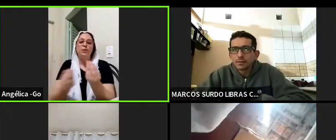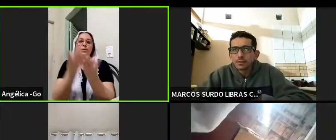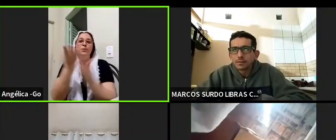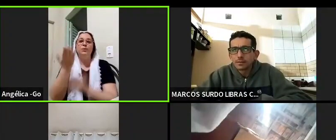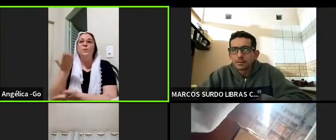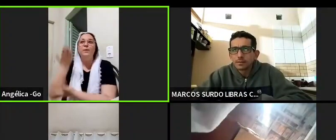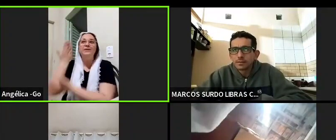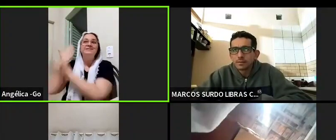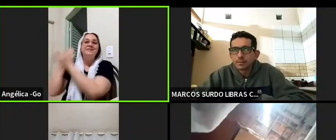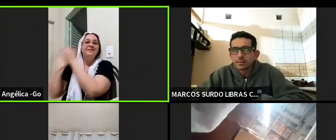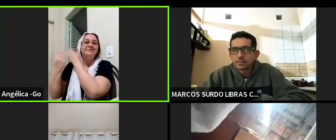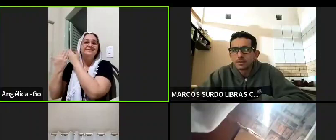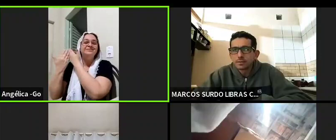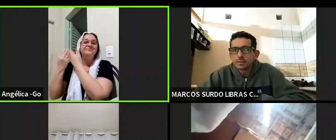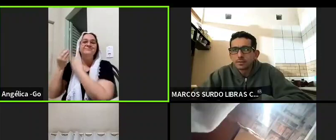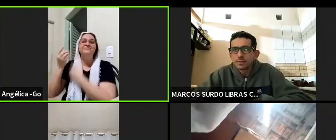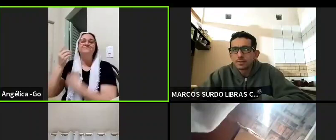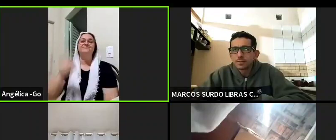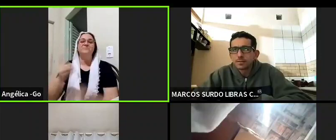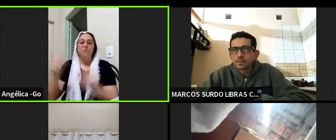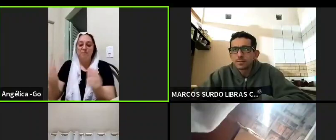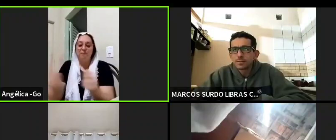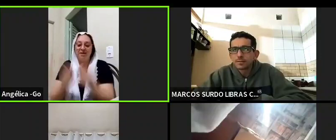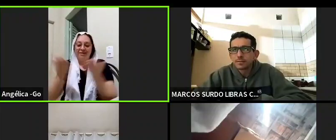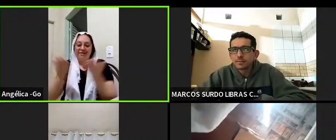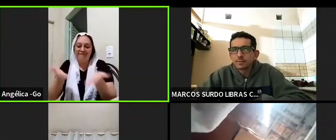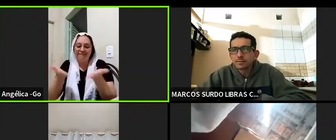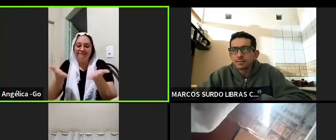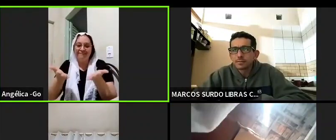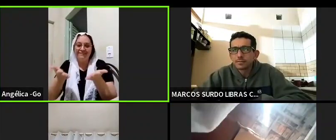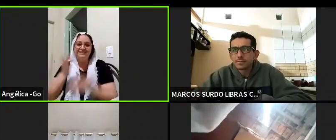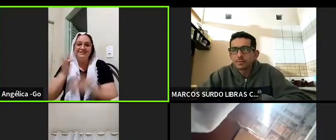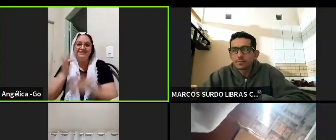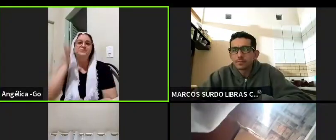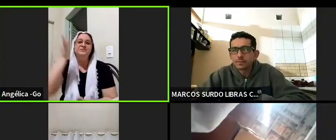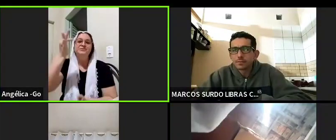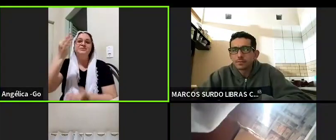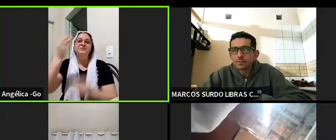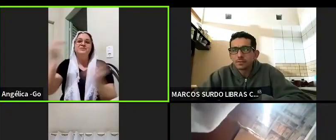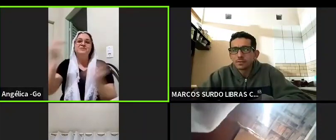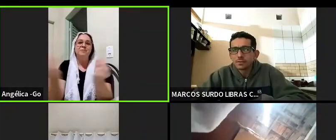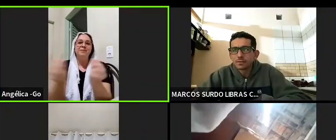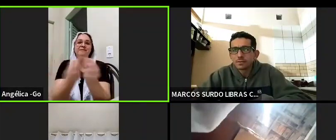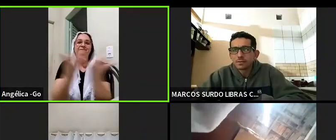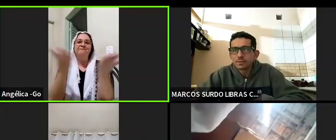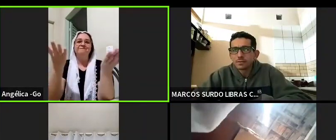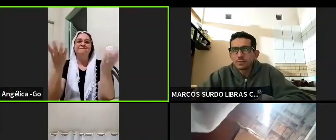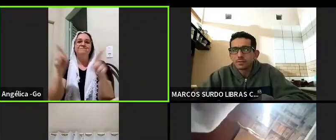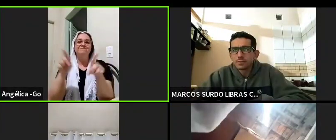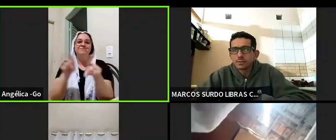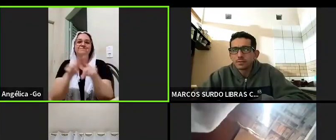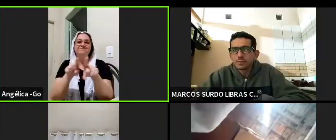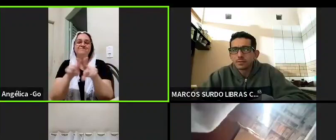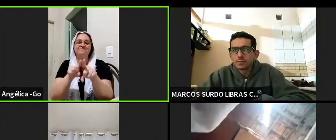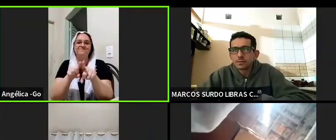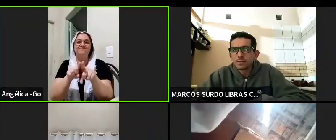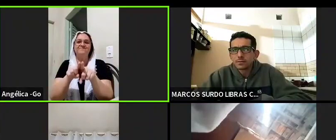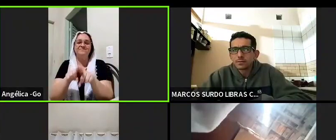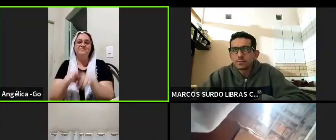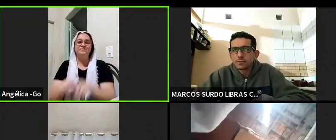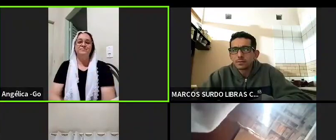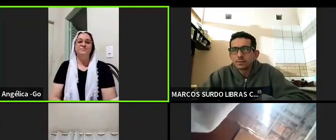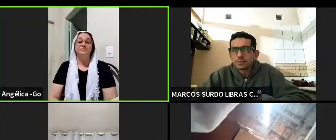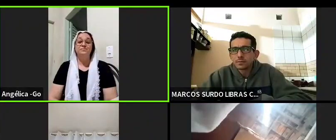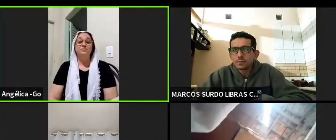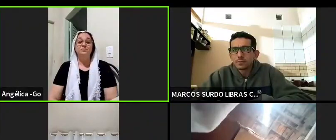entrada e a tua saída desde agora, ou seja, o presente que nós estamos. Aleluia. Se tem